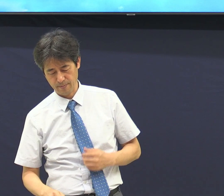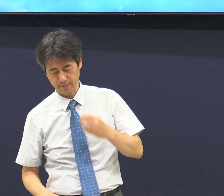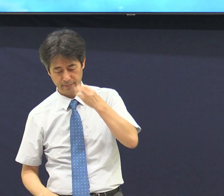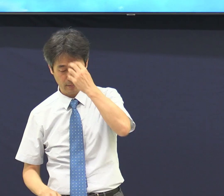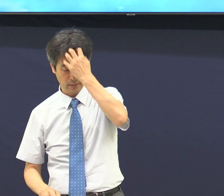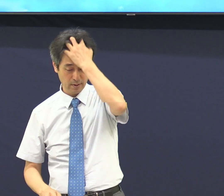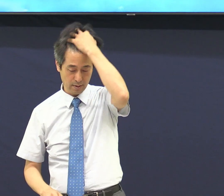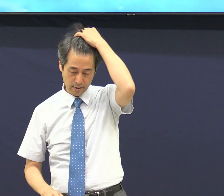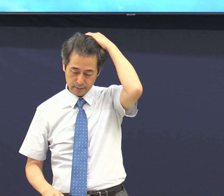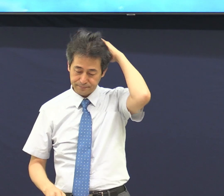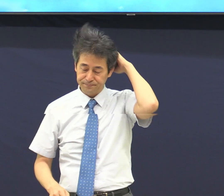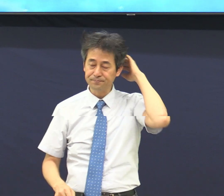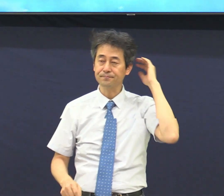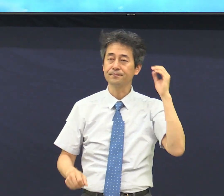섭리의 의미는 무엇일까요?